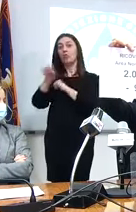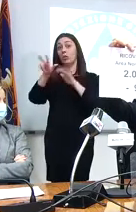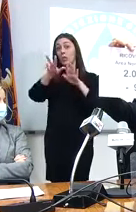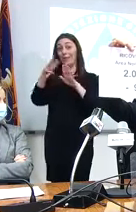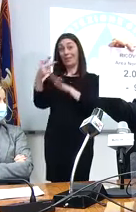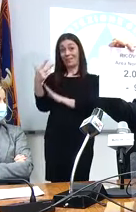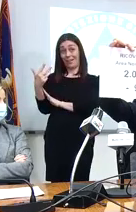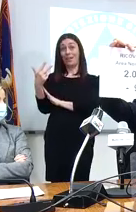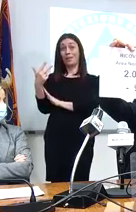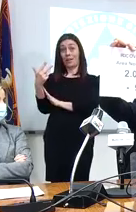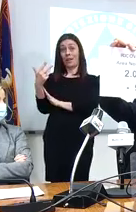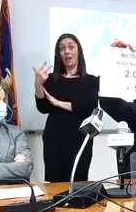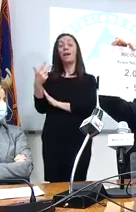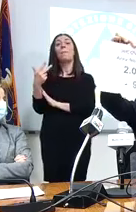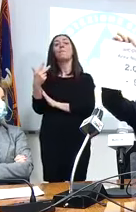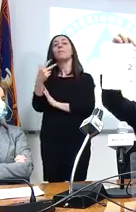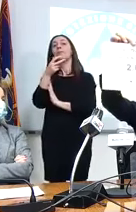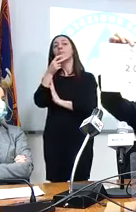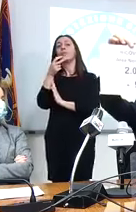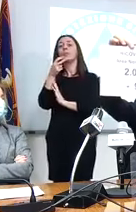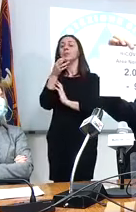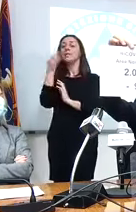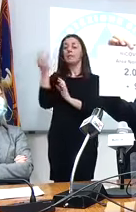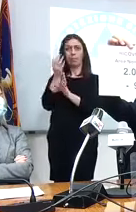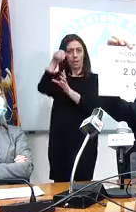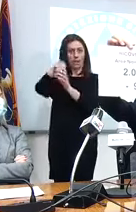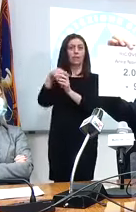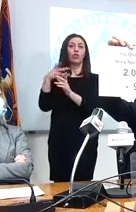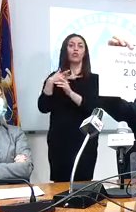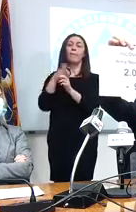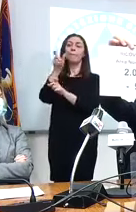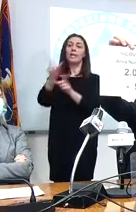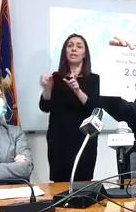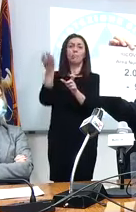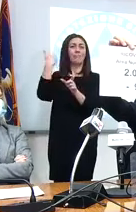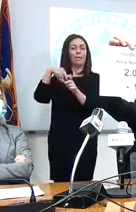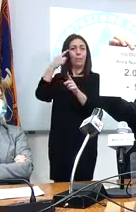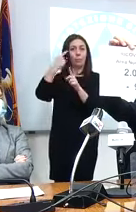positivi. Sì, scusatemi, dei negativizzati.